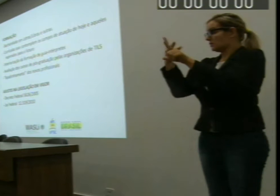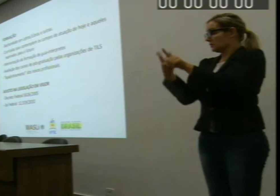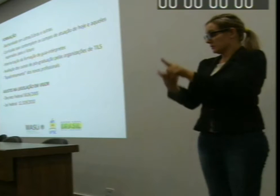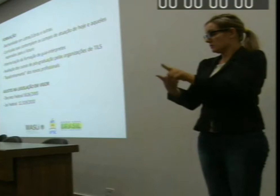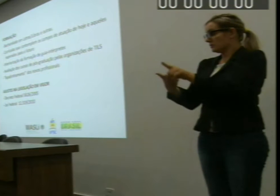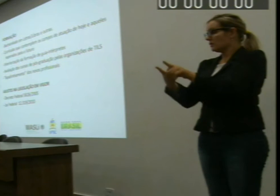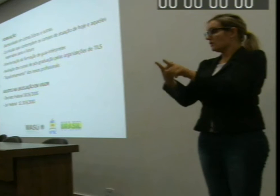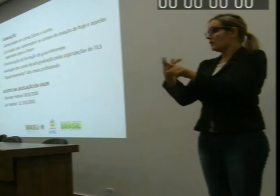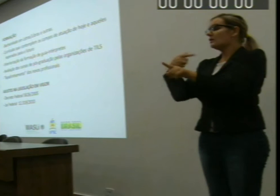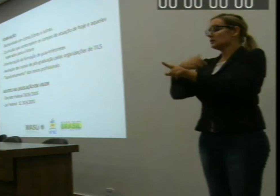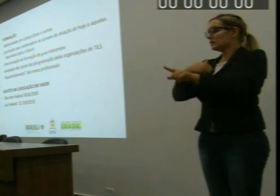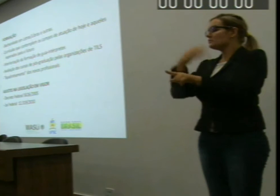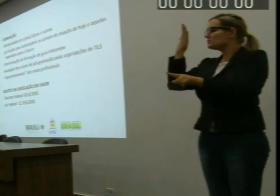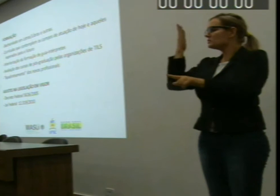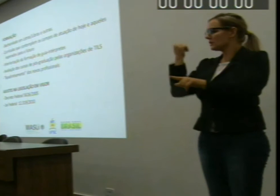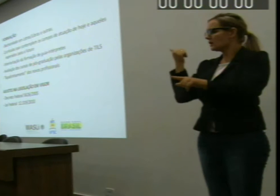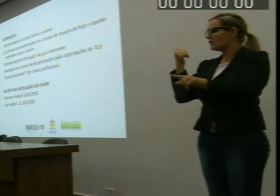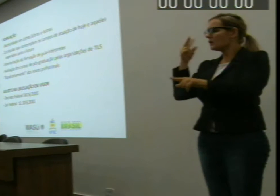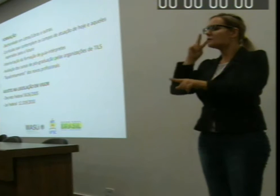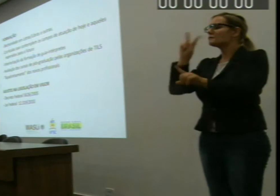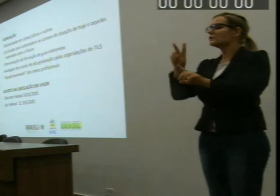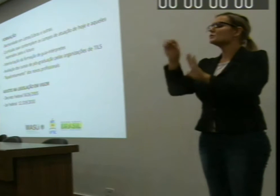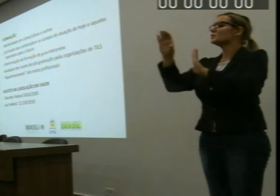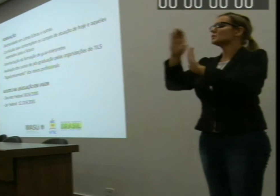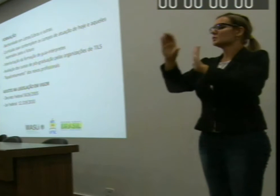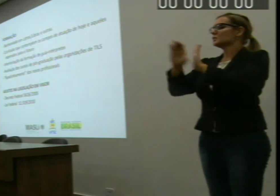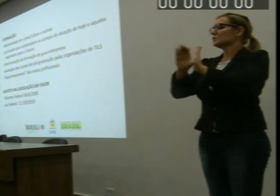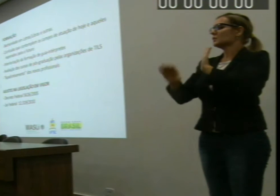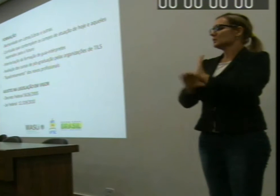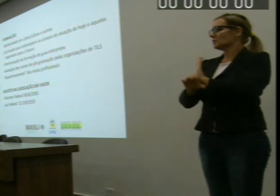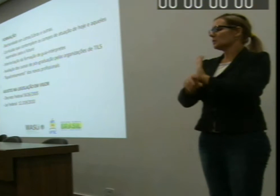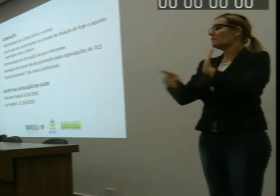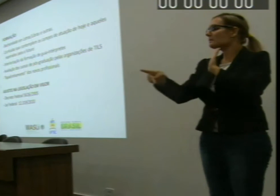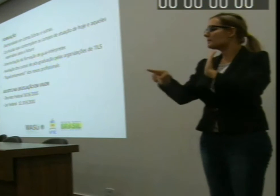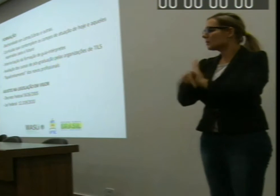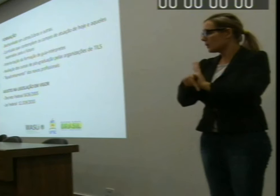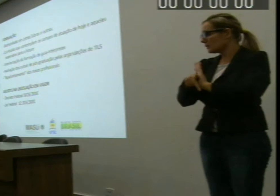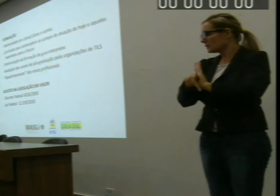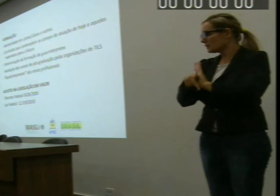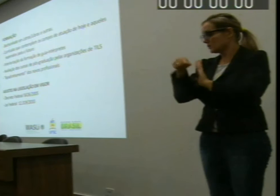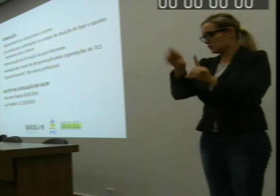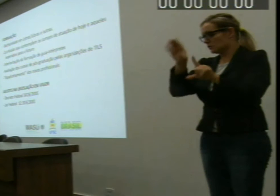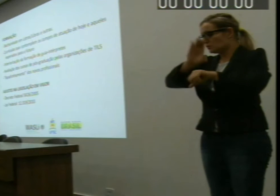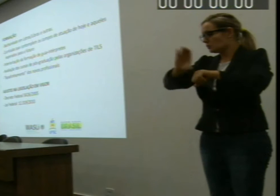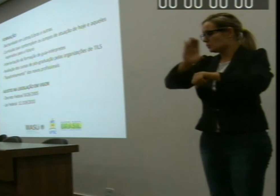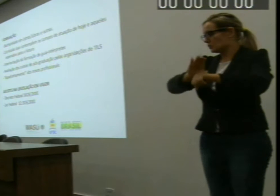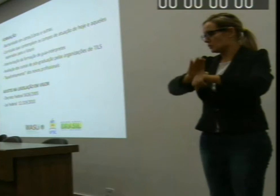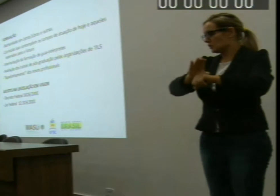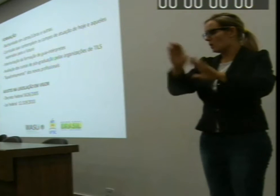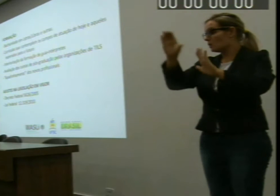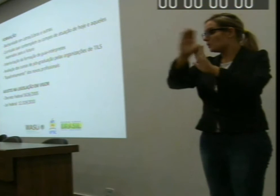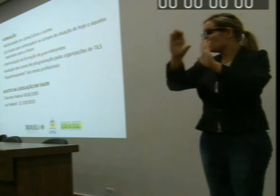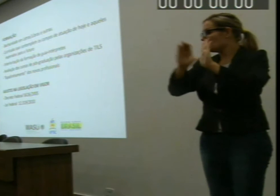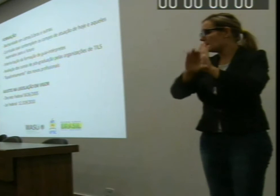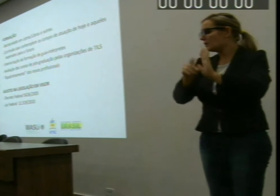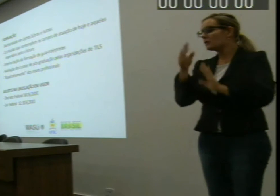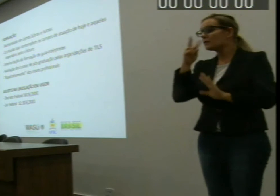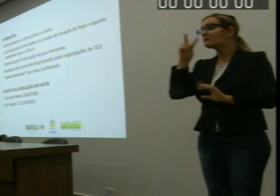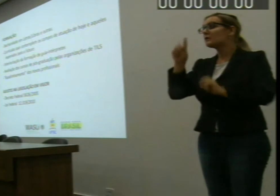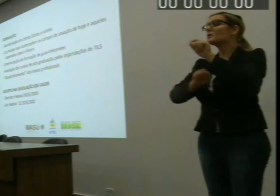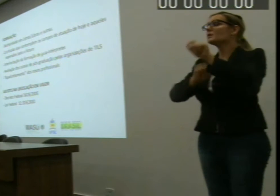libras e atuar em cima de um currículo do letras libras né mas eu é um currículo que ele não prevê por exemplo a